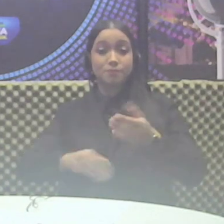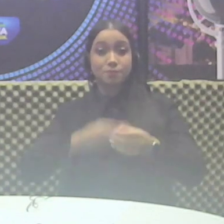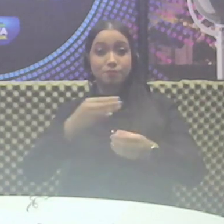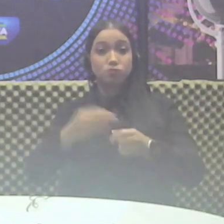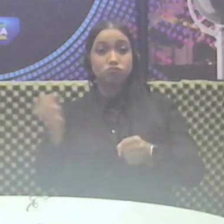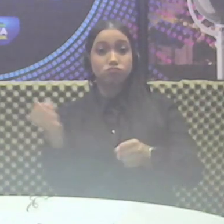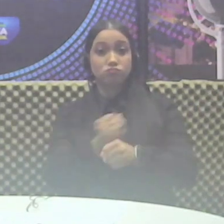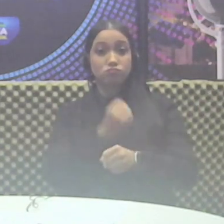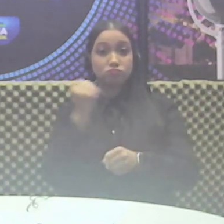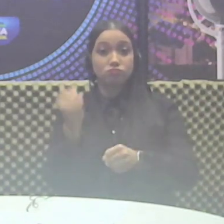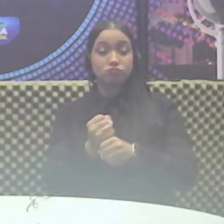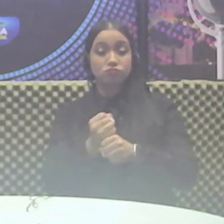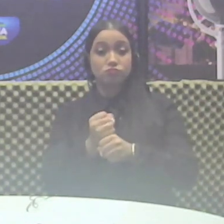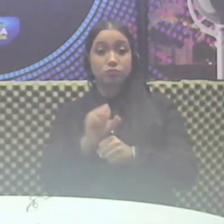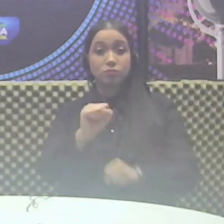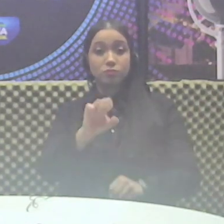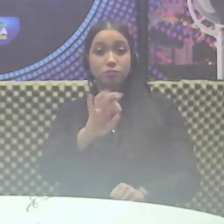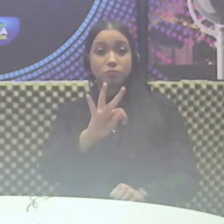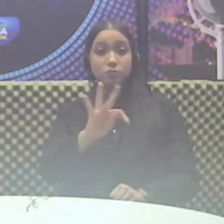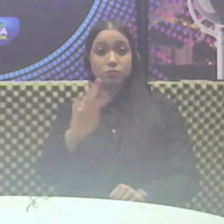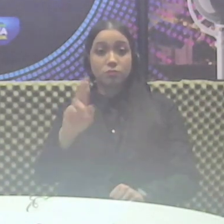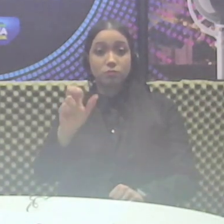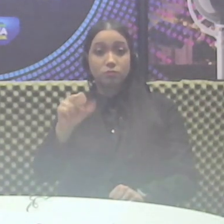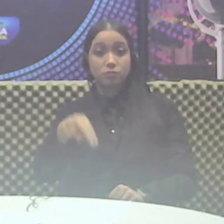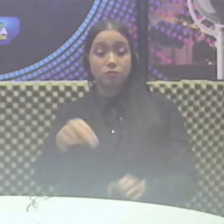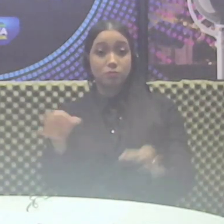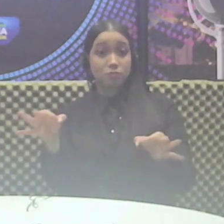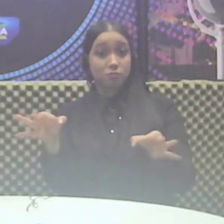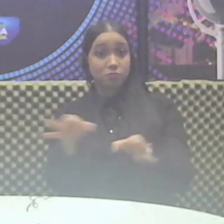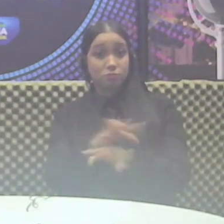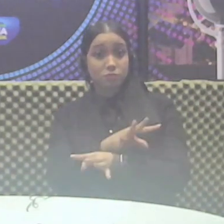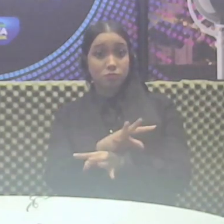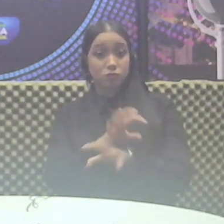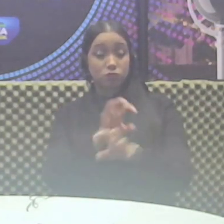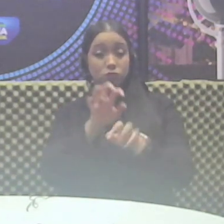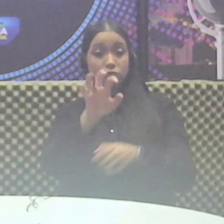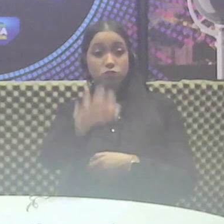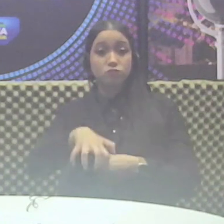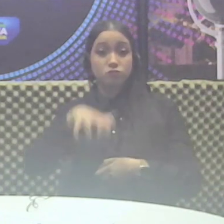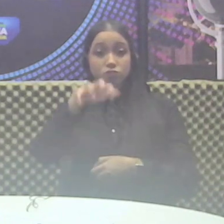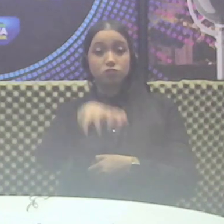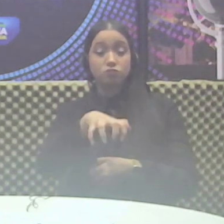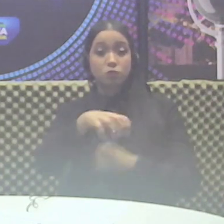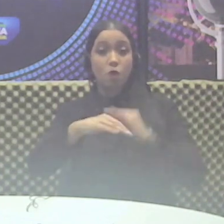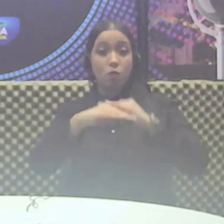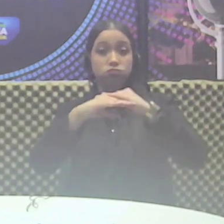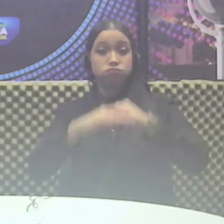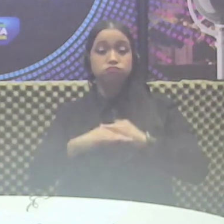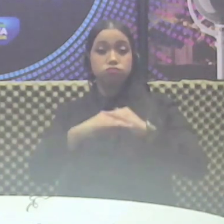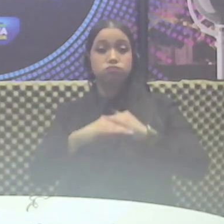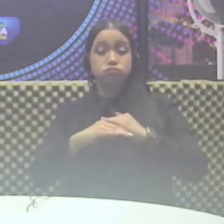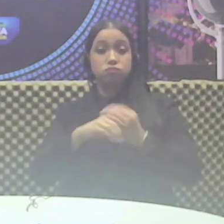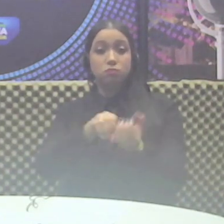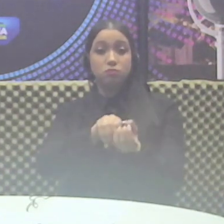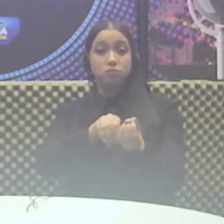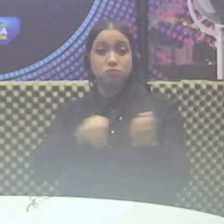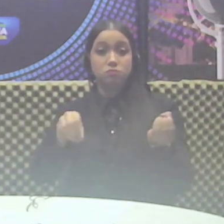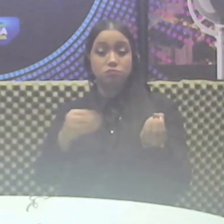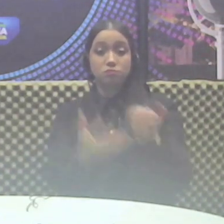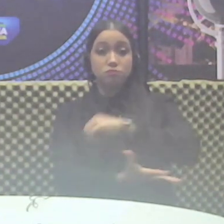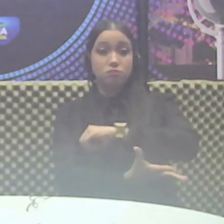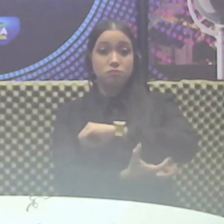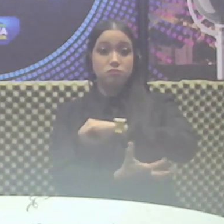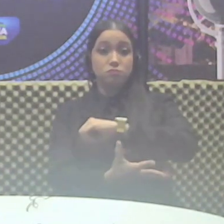de Obras e de Trânsito e Transportes, incluíram escavação e aterro, execução de tubulação de